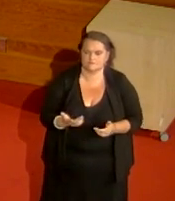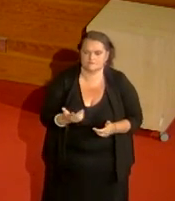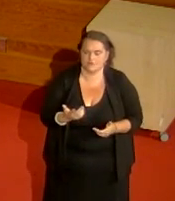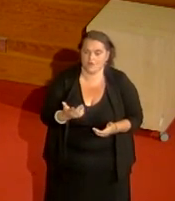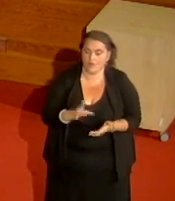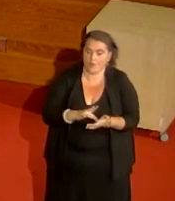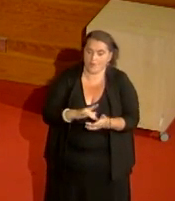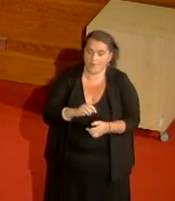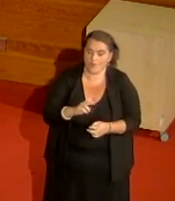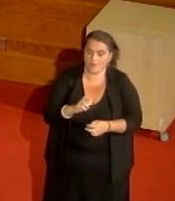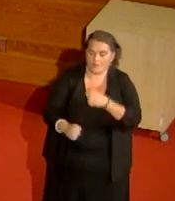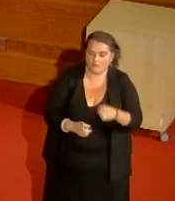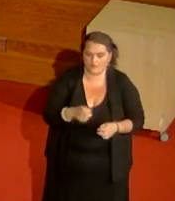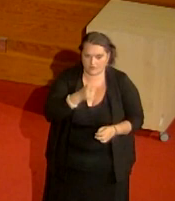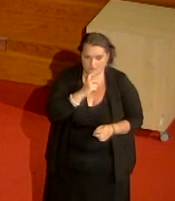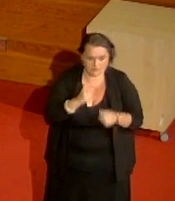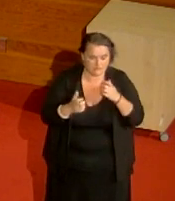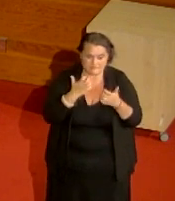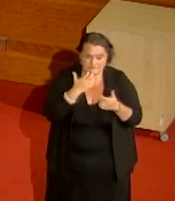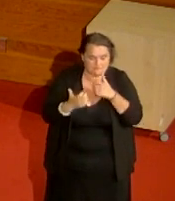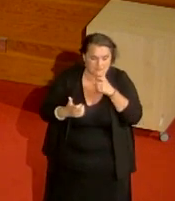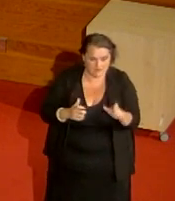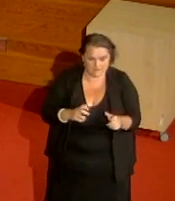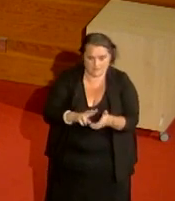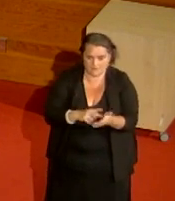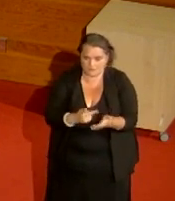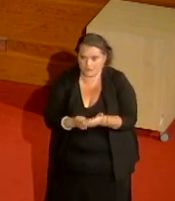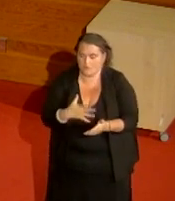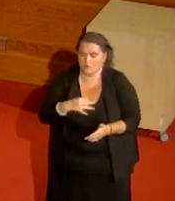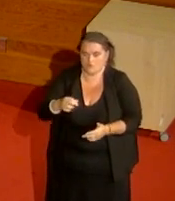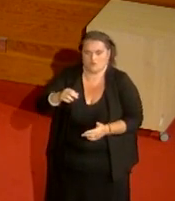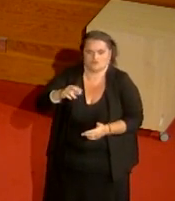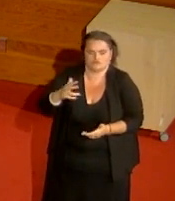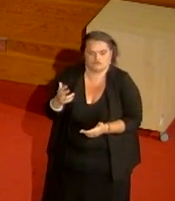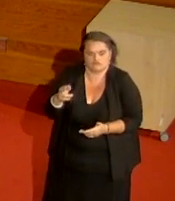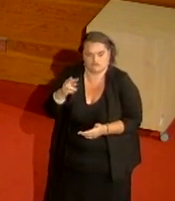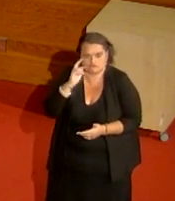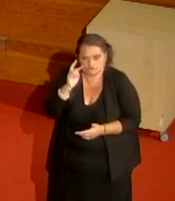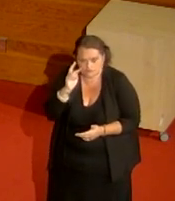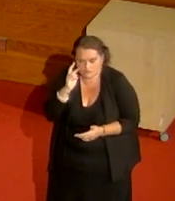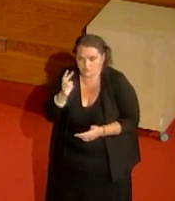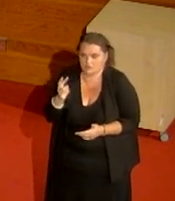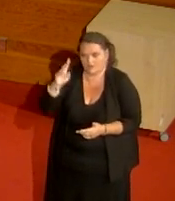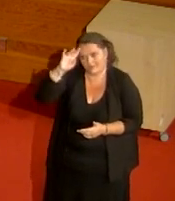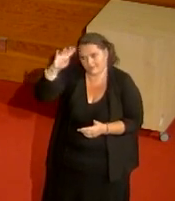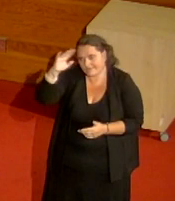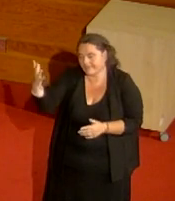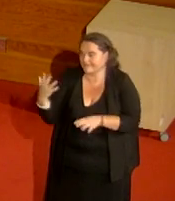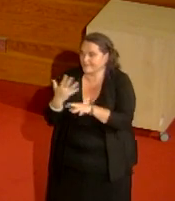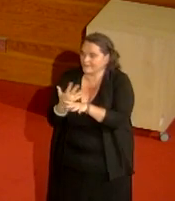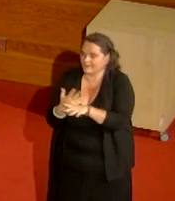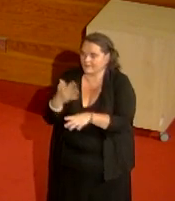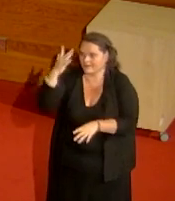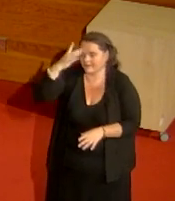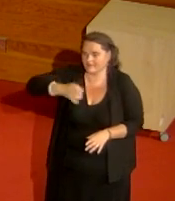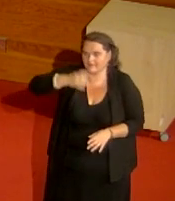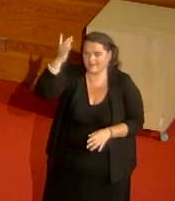una palabra los activa podemos también tantear experimentar imaginar jugar eh con eh ideas